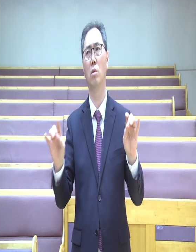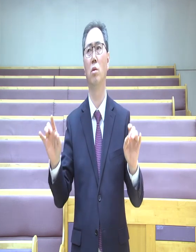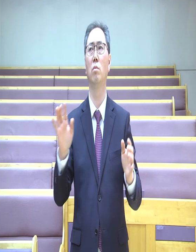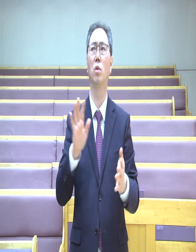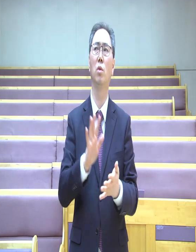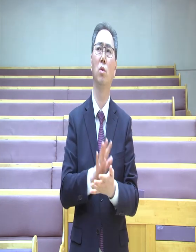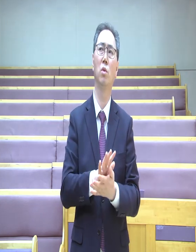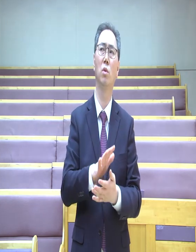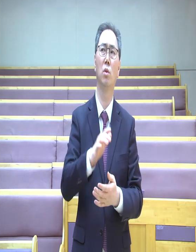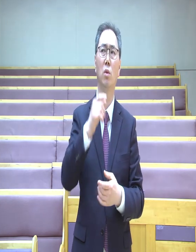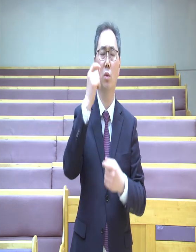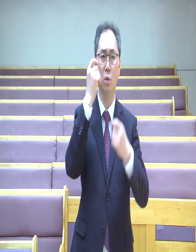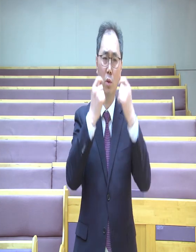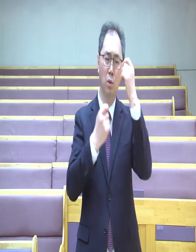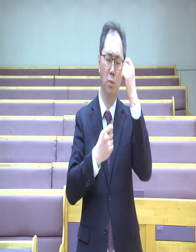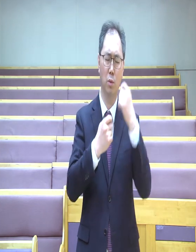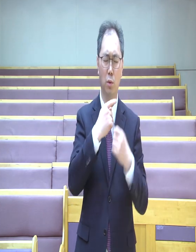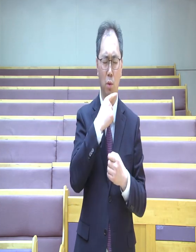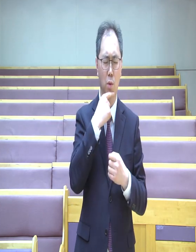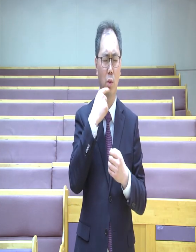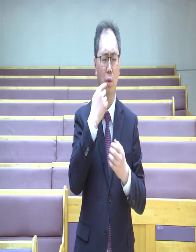자욱마다 뜨거운 눈물